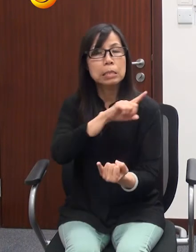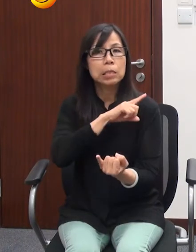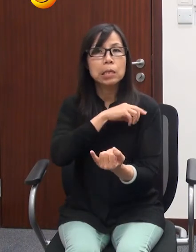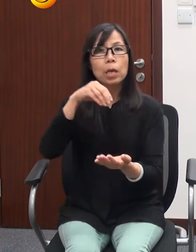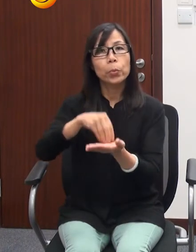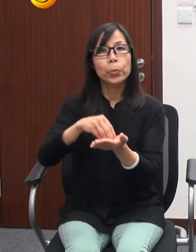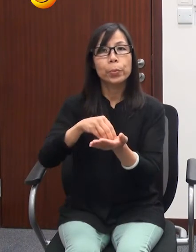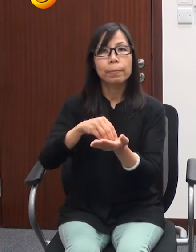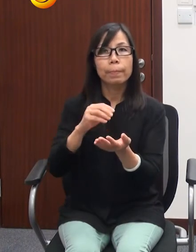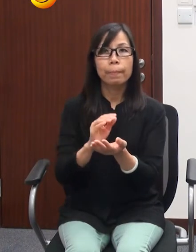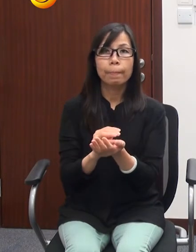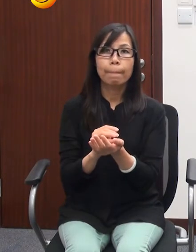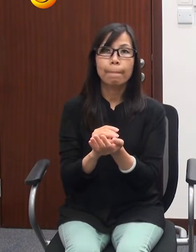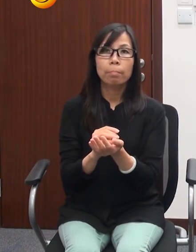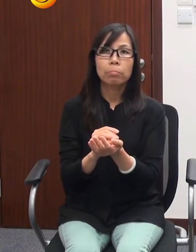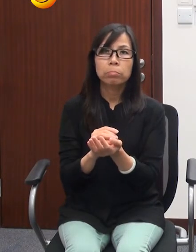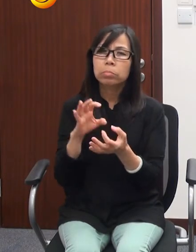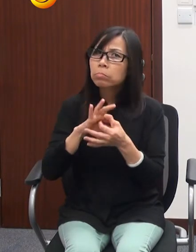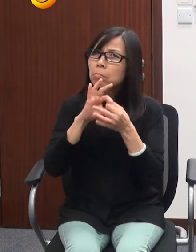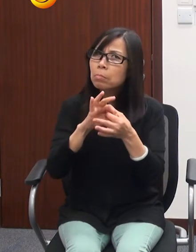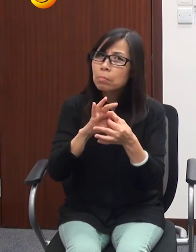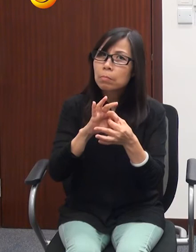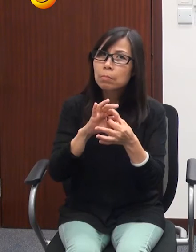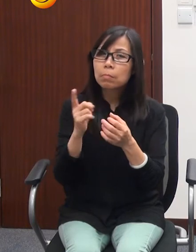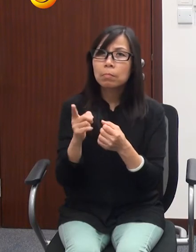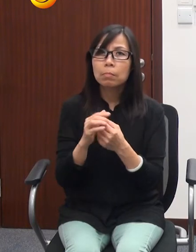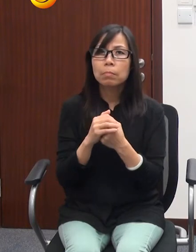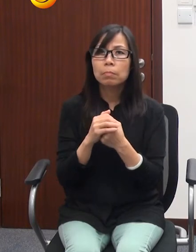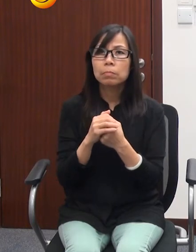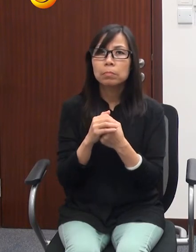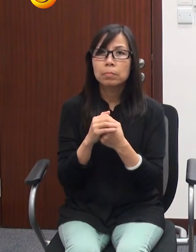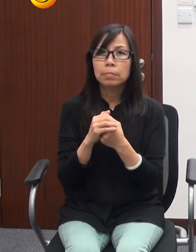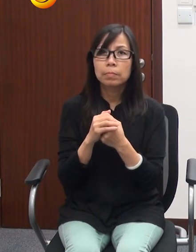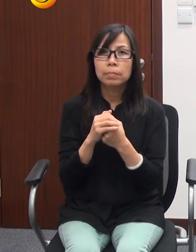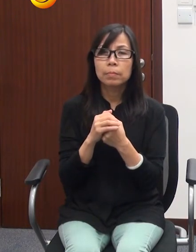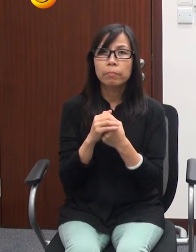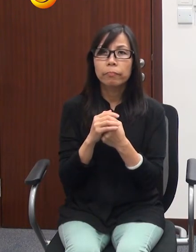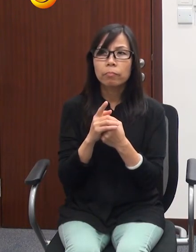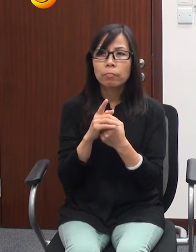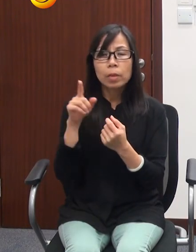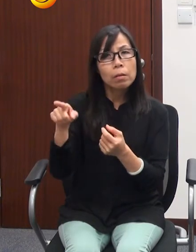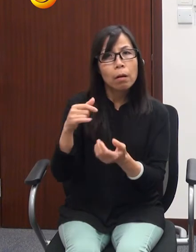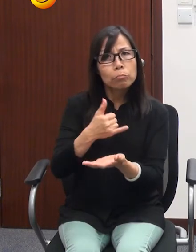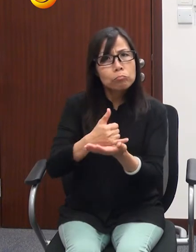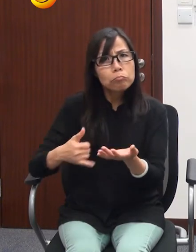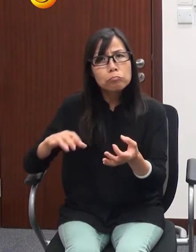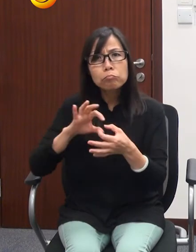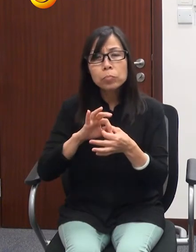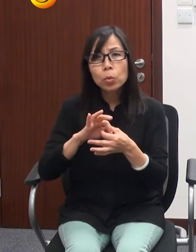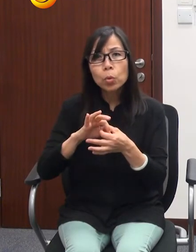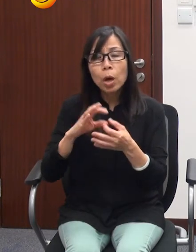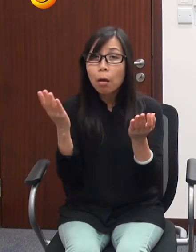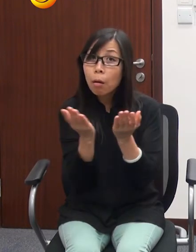嘢啦。咁但係關鍵一樣嘢就係話，其實你退聯之後，如果你學校裏邊發生